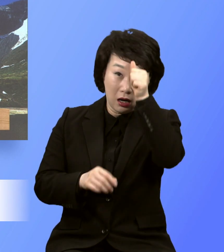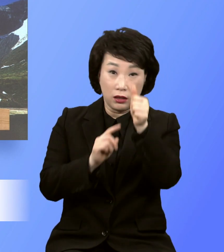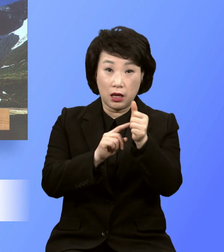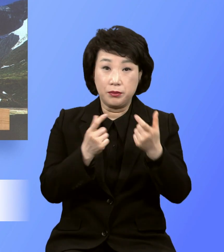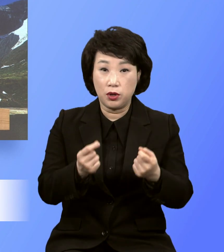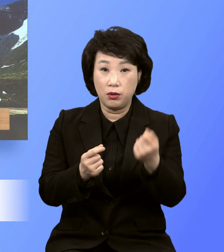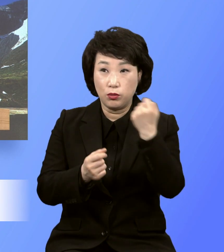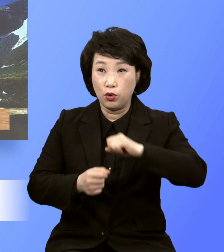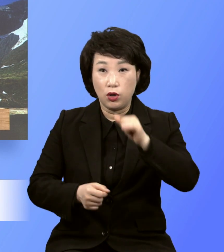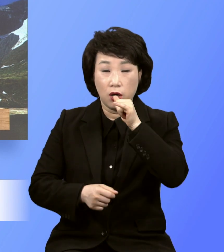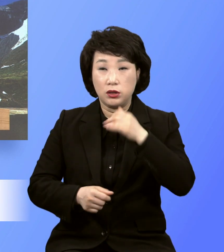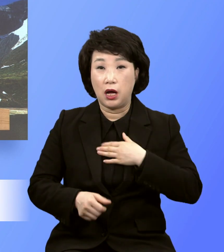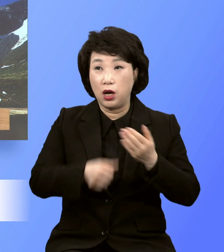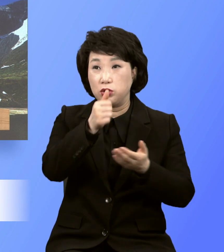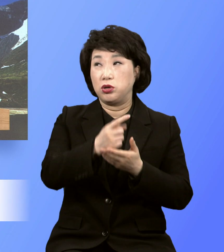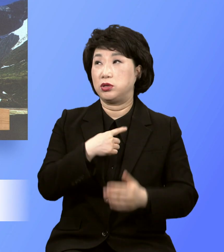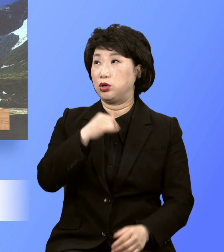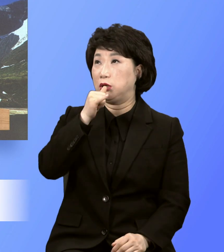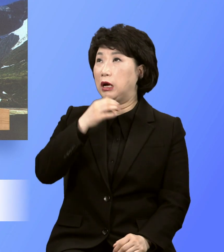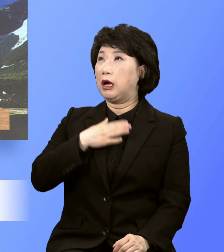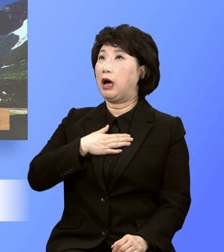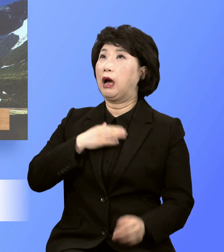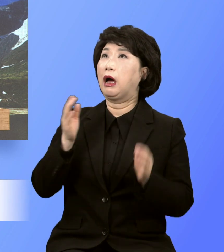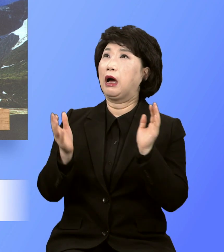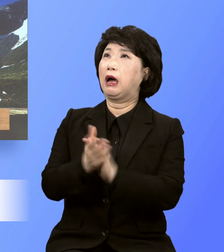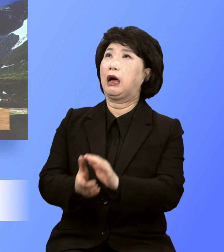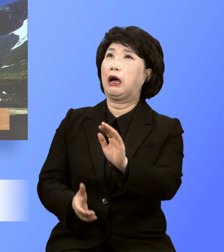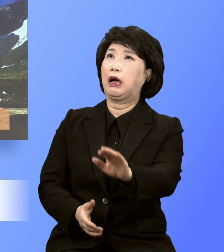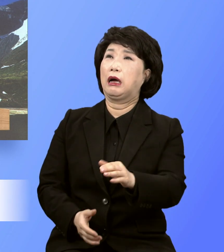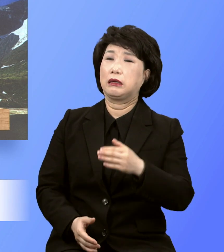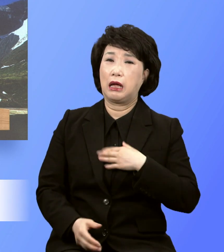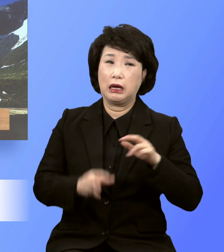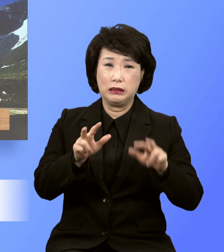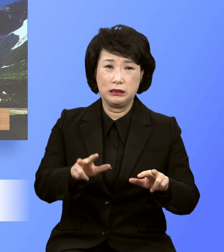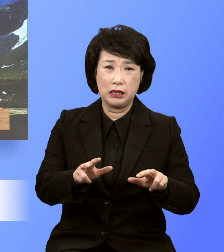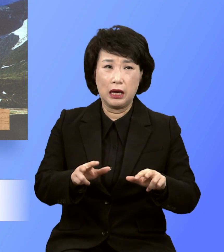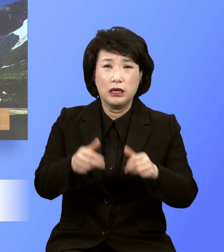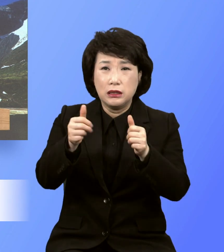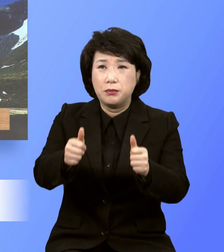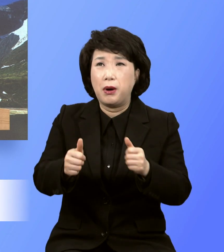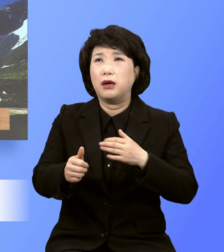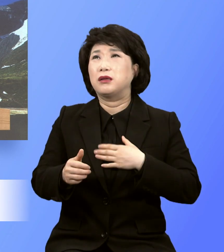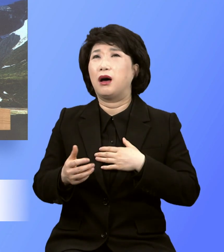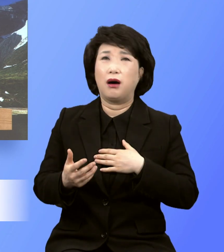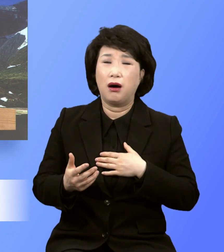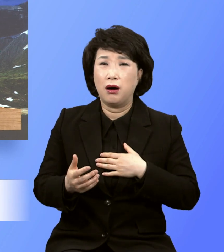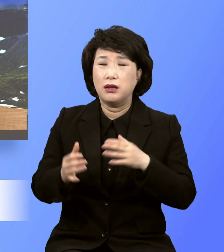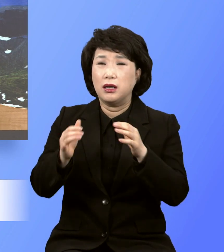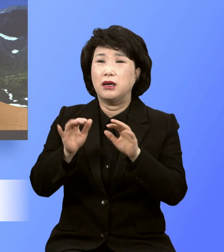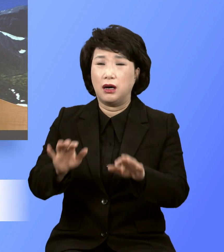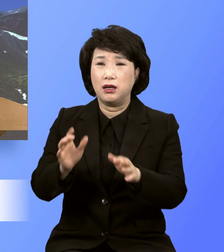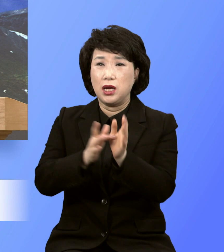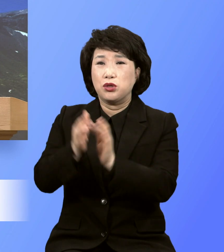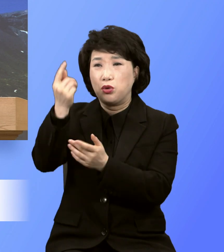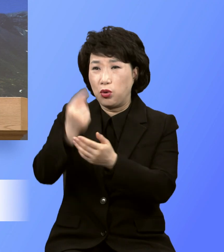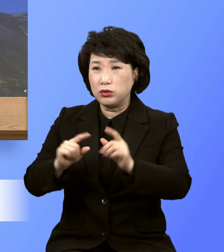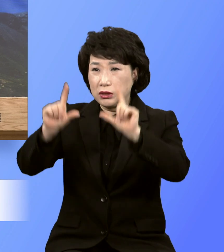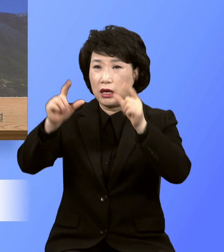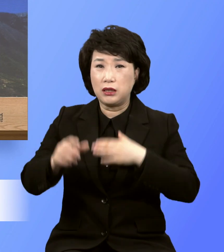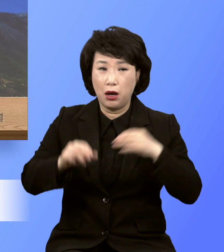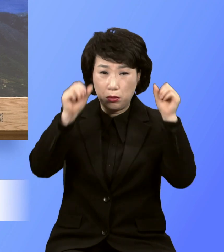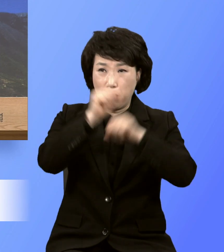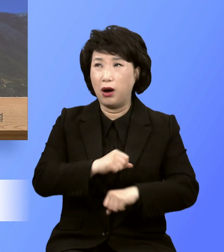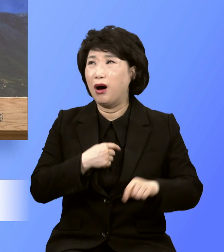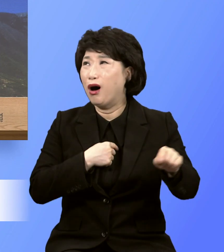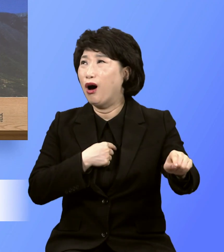아담처럼 불순종해서 죄를 저질렀구나. 나는 이제 이 심판을 통해서 인자의 날에 나는